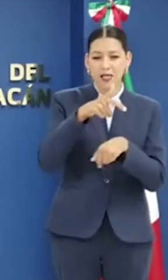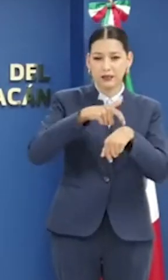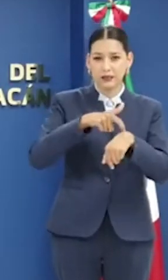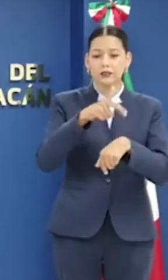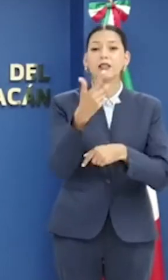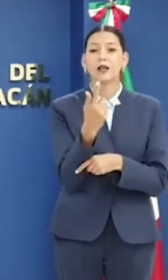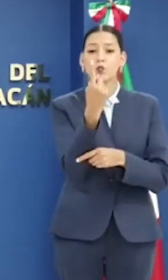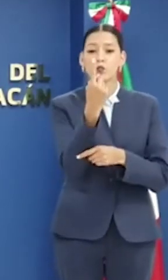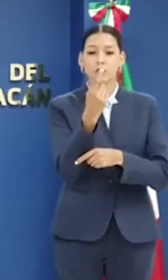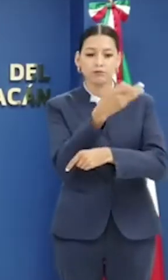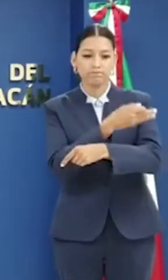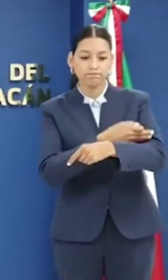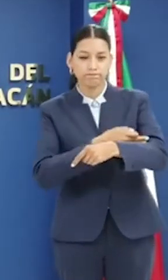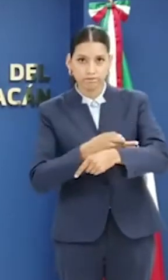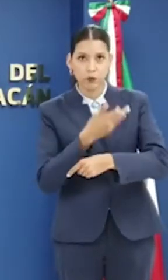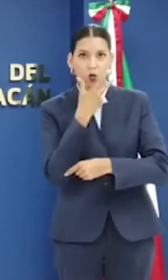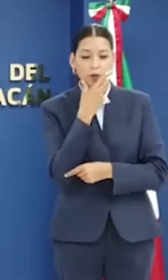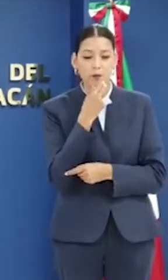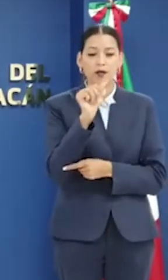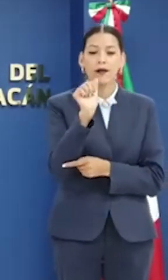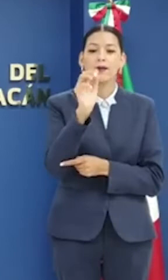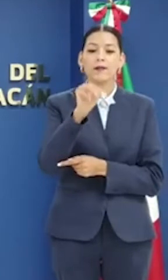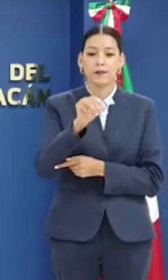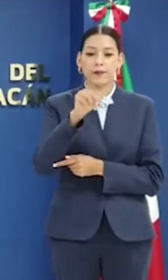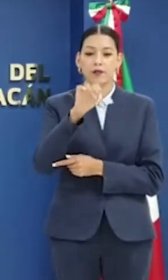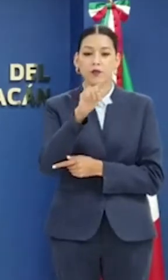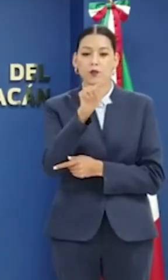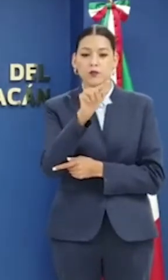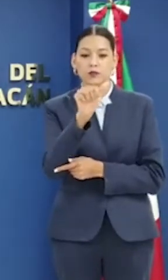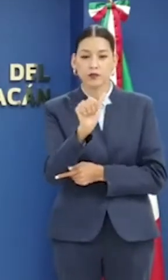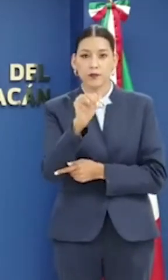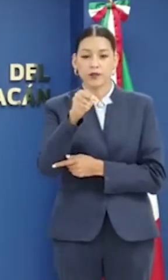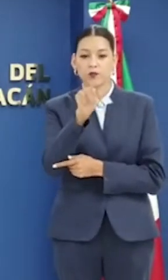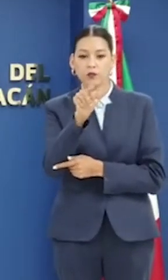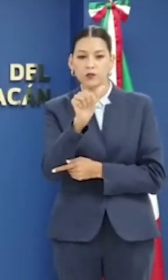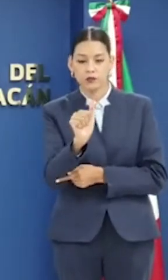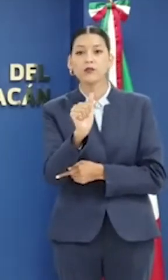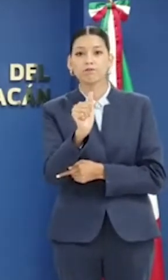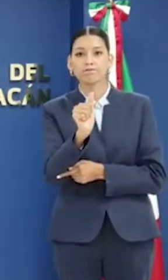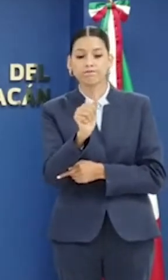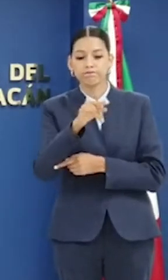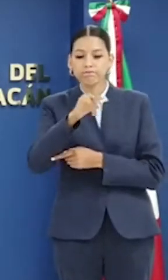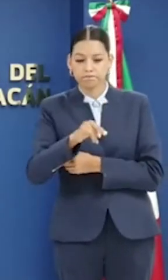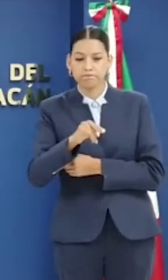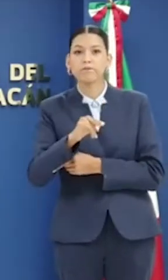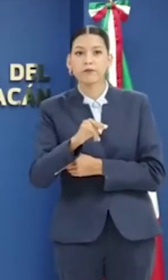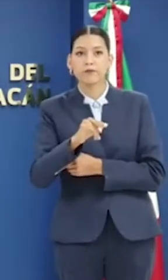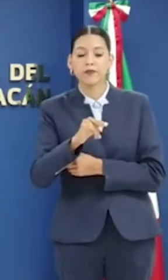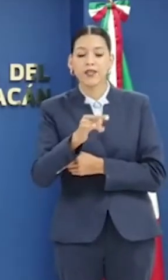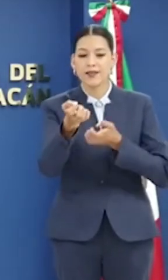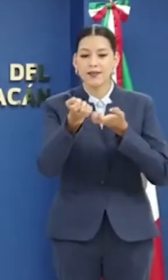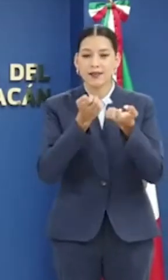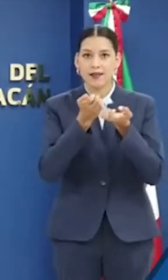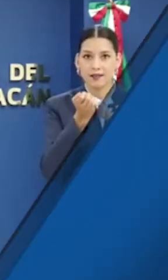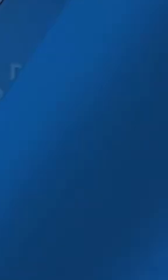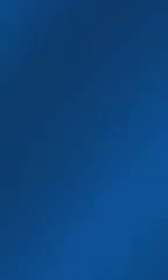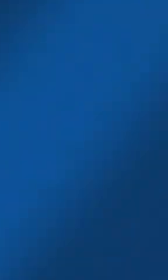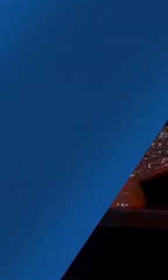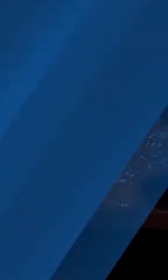lugar, el cual fue auxiliado por paramédicos y canalizado a un nosocomio para su atención médica.